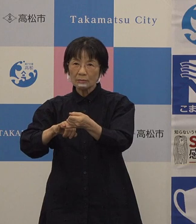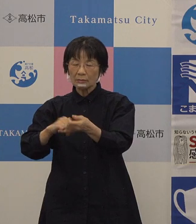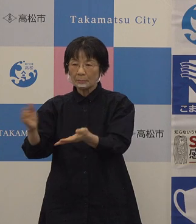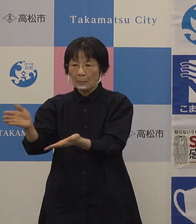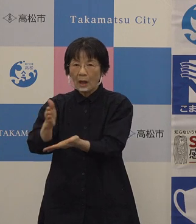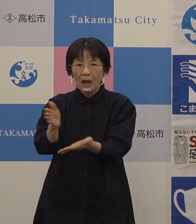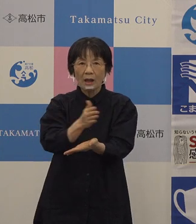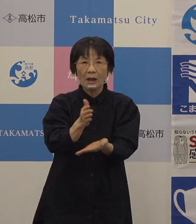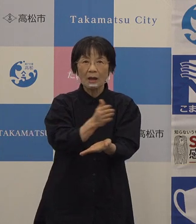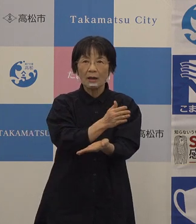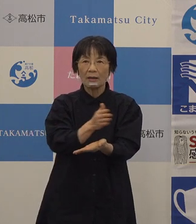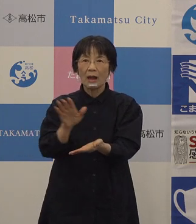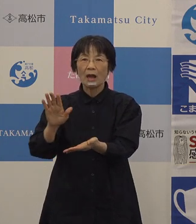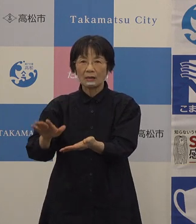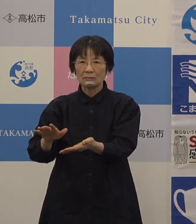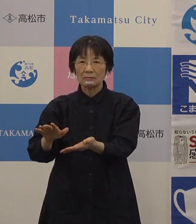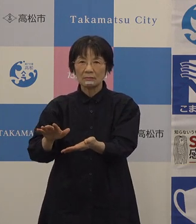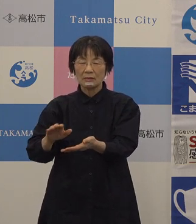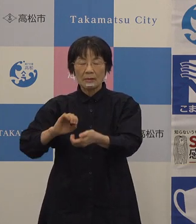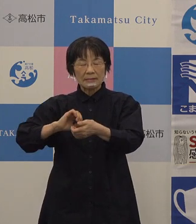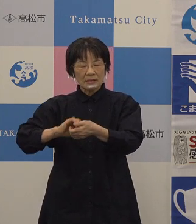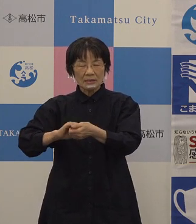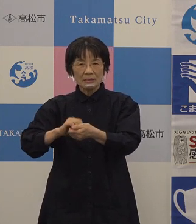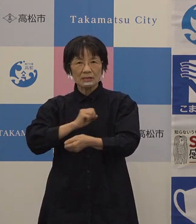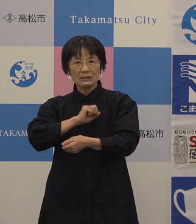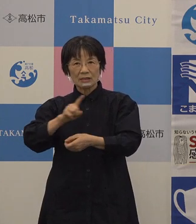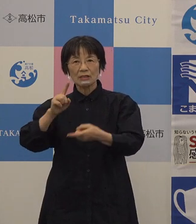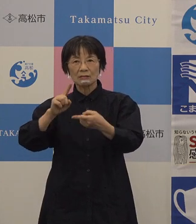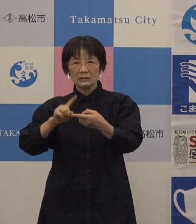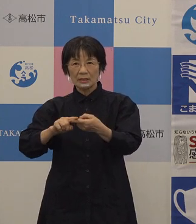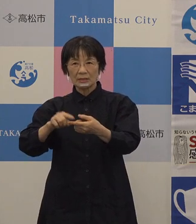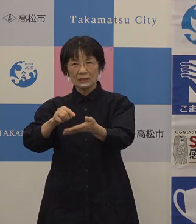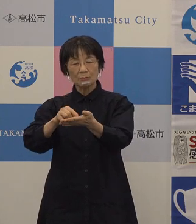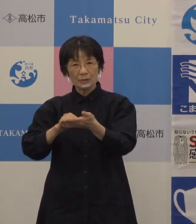きがございますのでぜひとも積極的に予約申